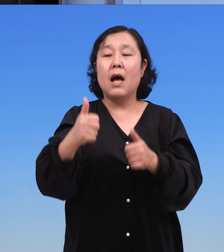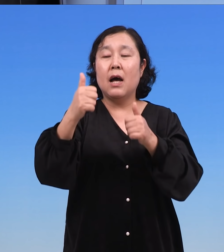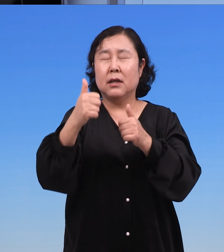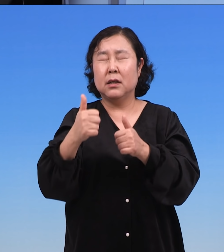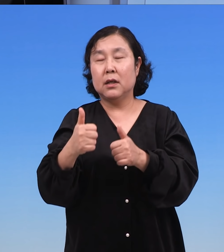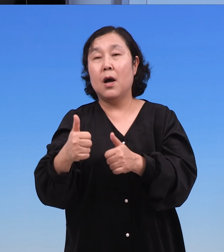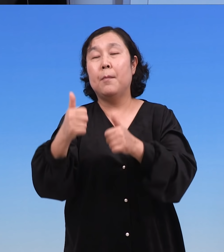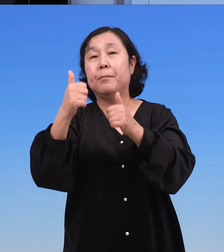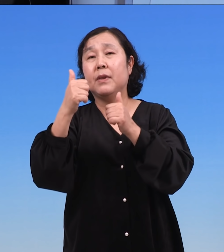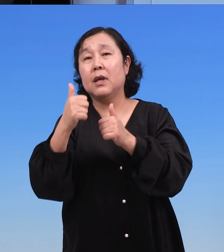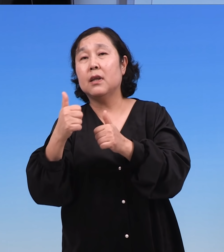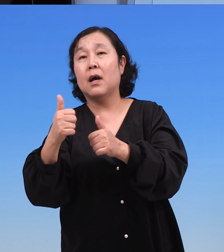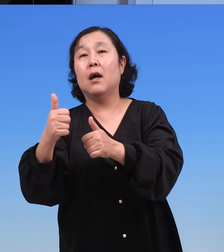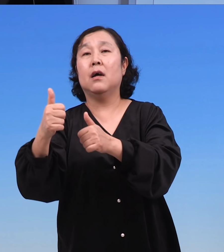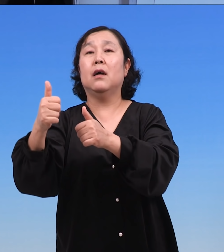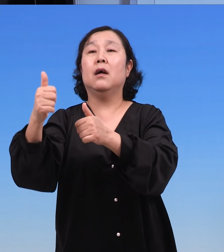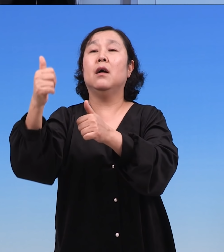즐거이 주